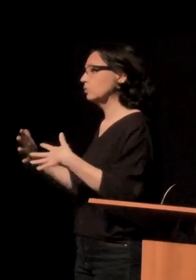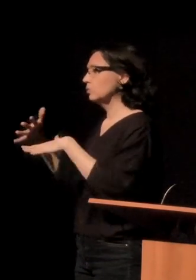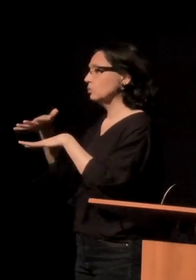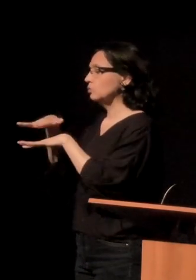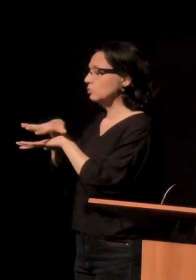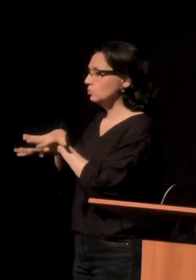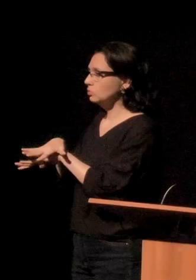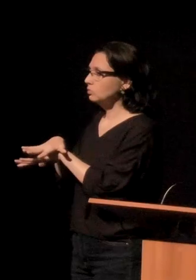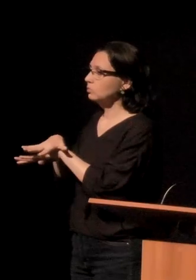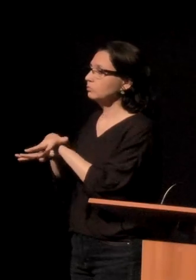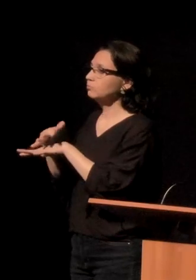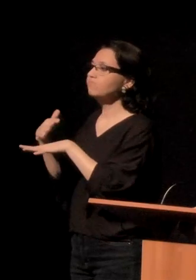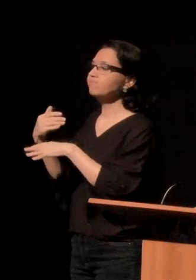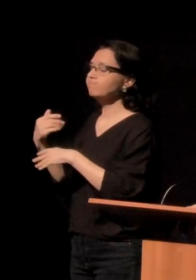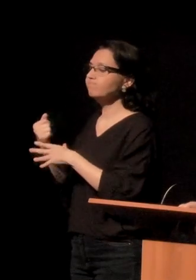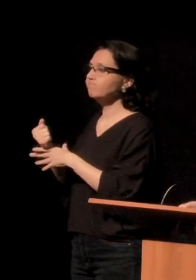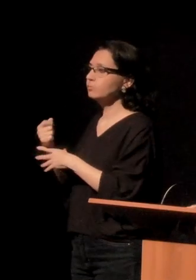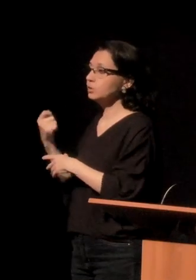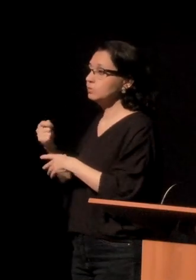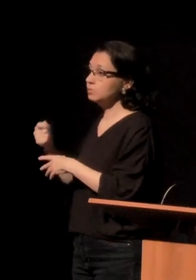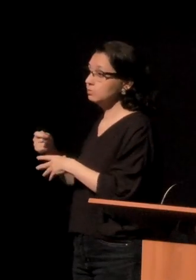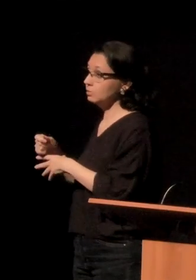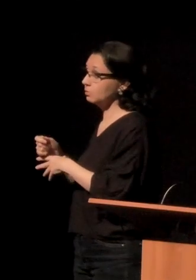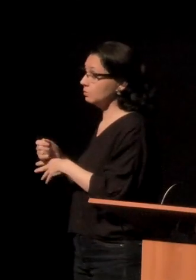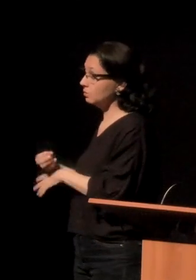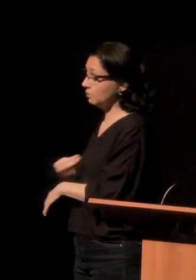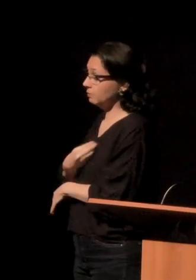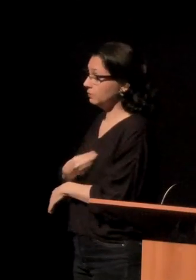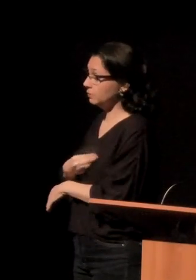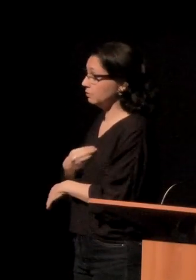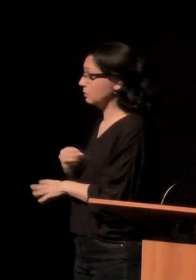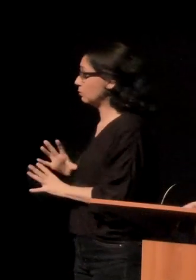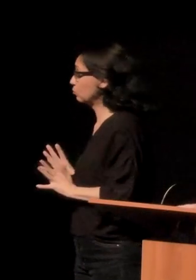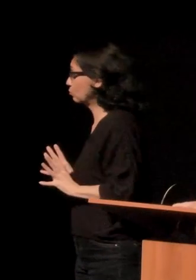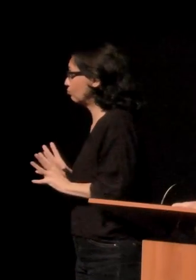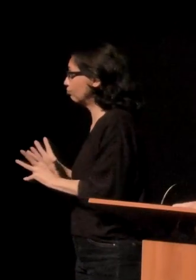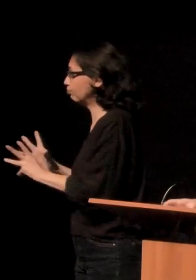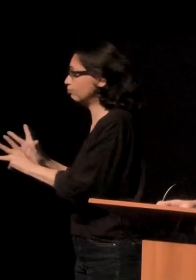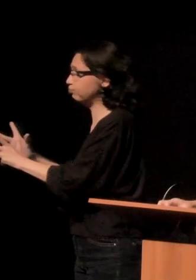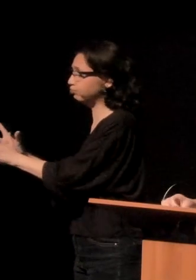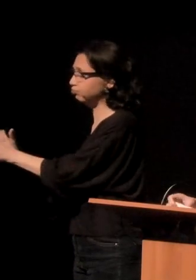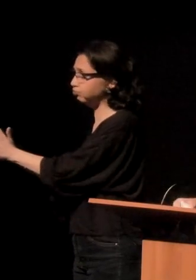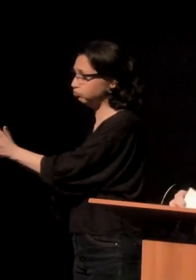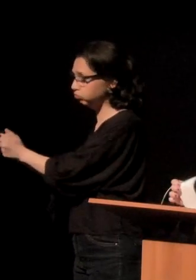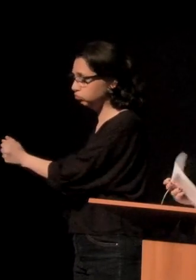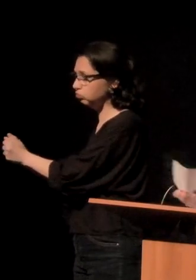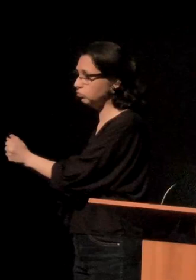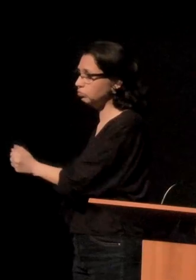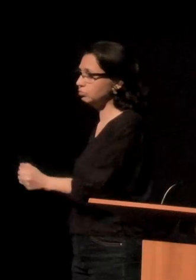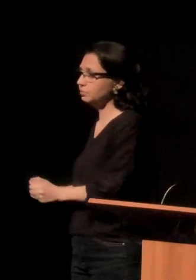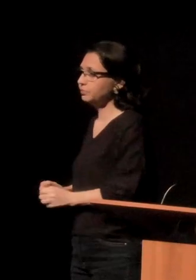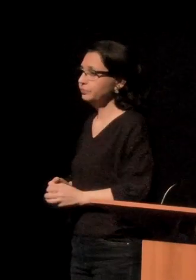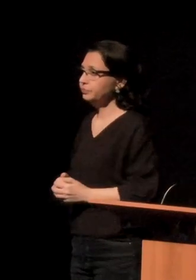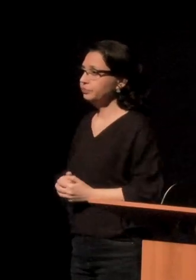de uma forma integral também olhando que os outros também comecem também a